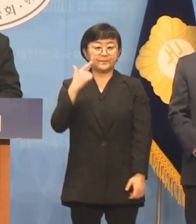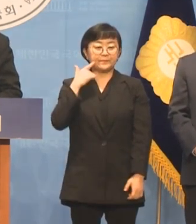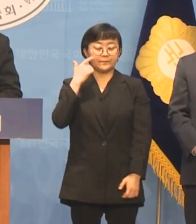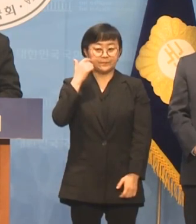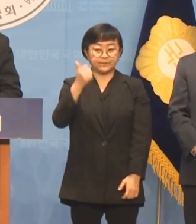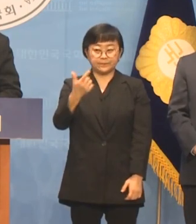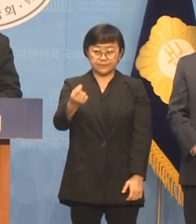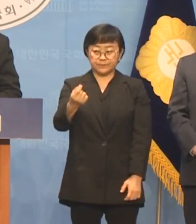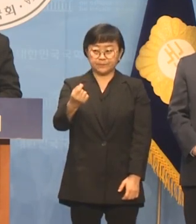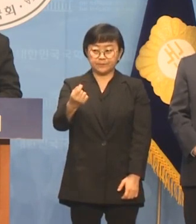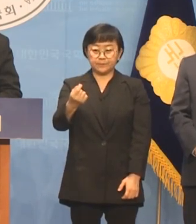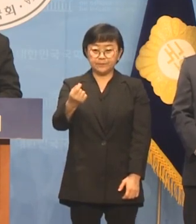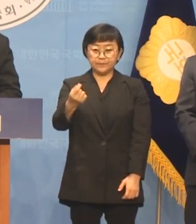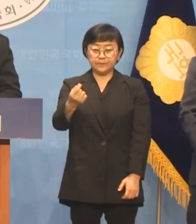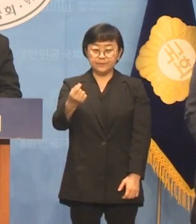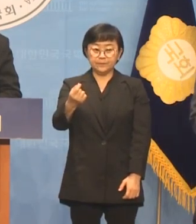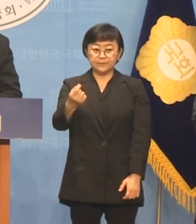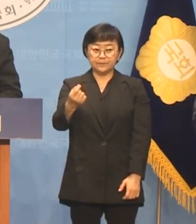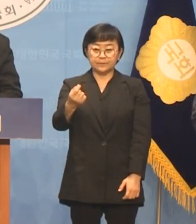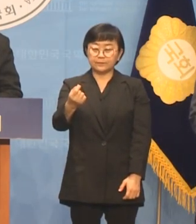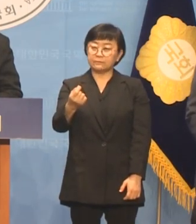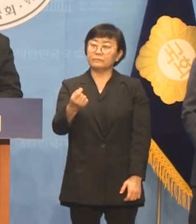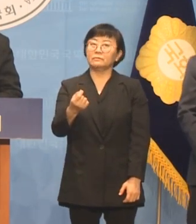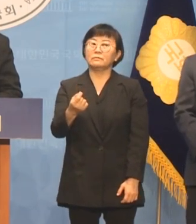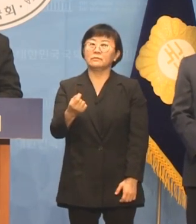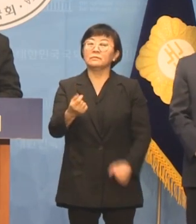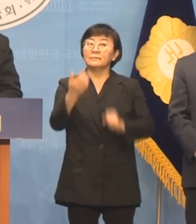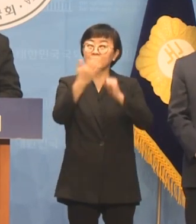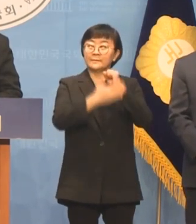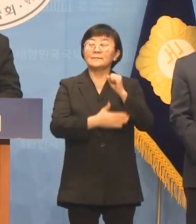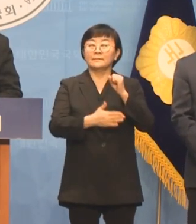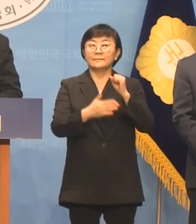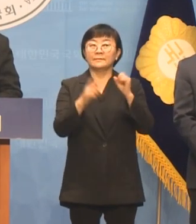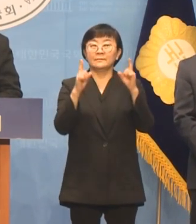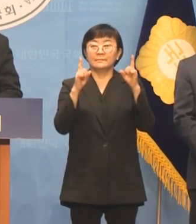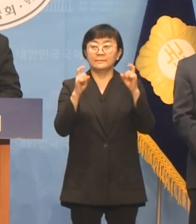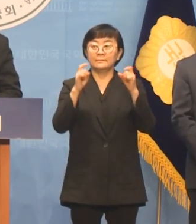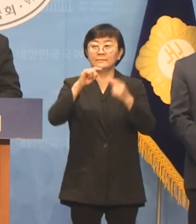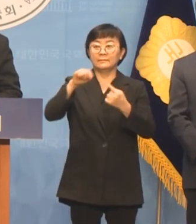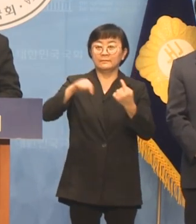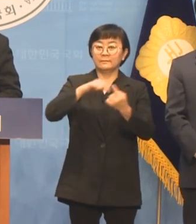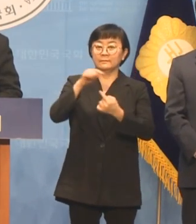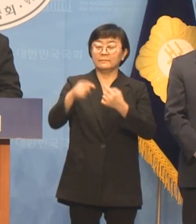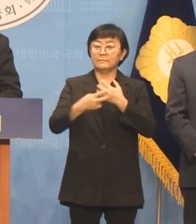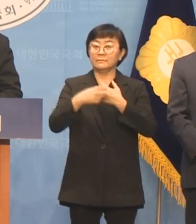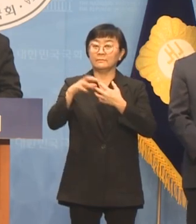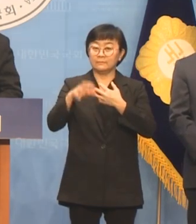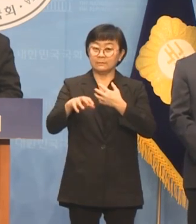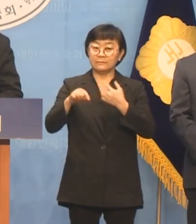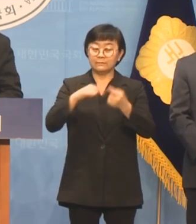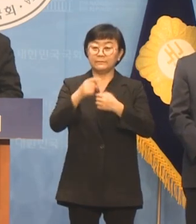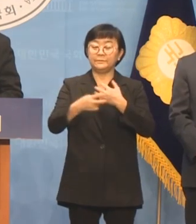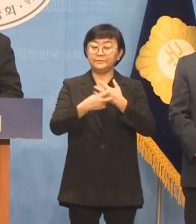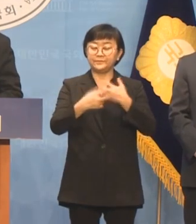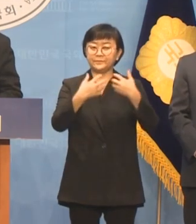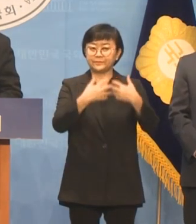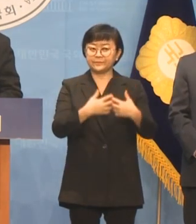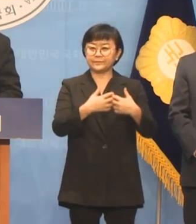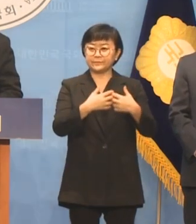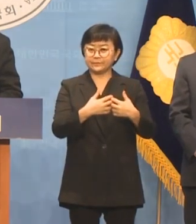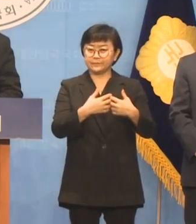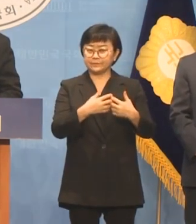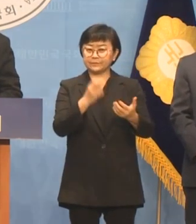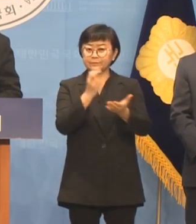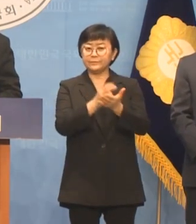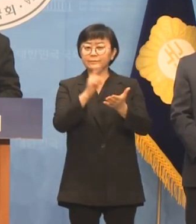목사이시면서 사진관도 하시고 식당도 하시고 병원도 하시고 의료기기